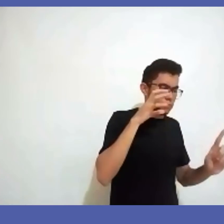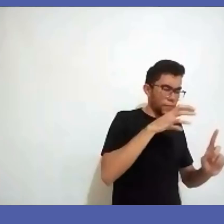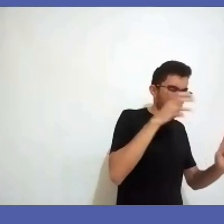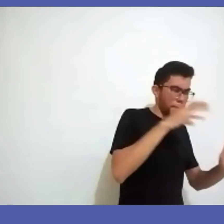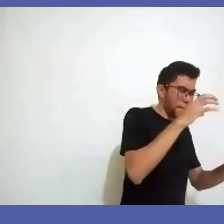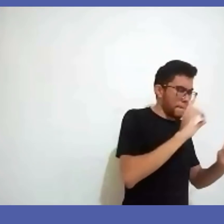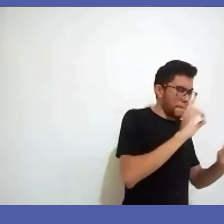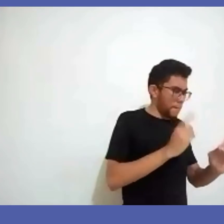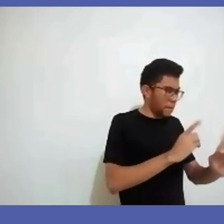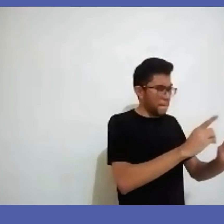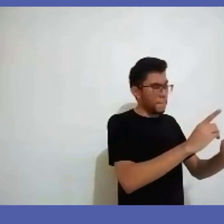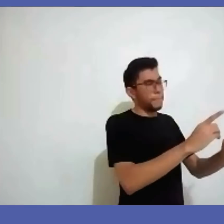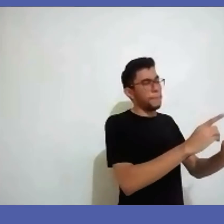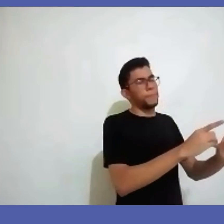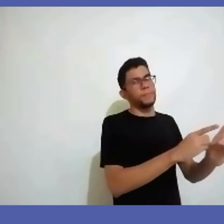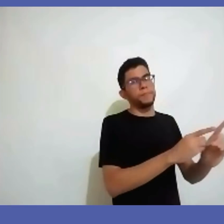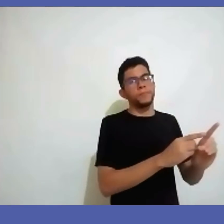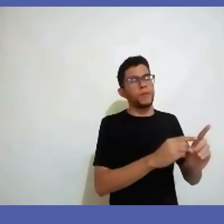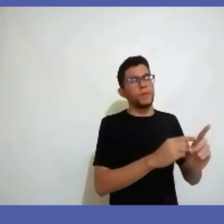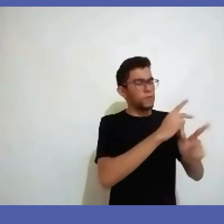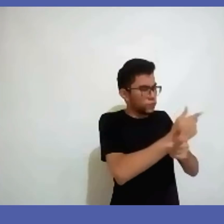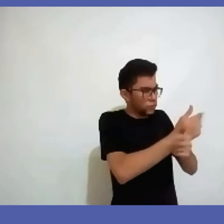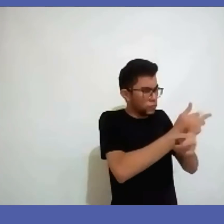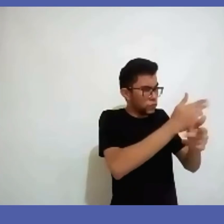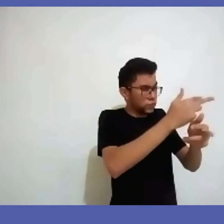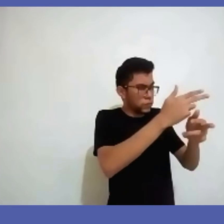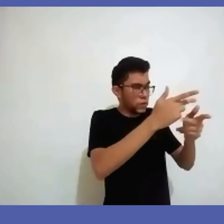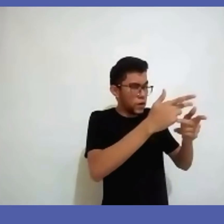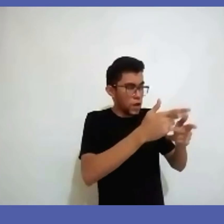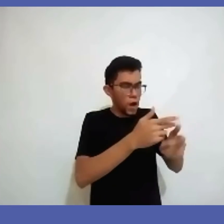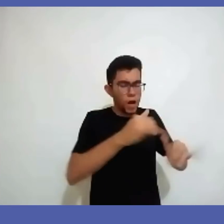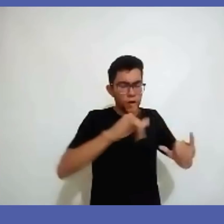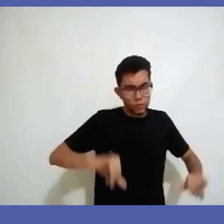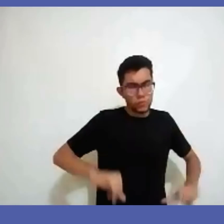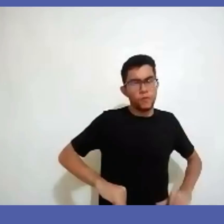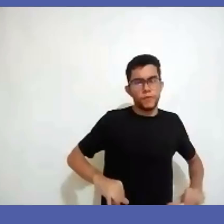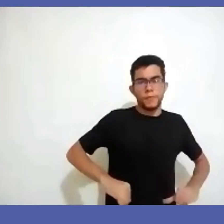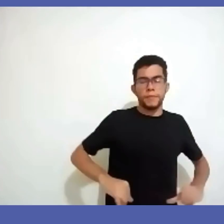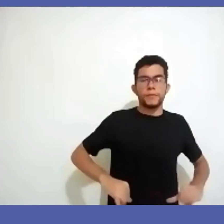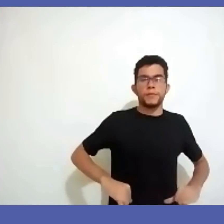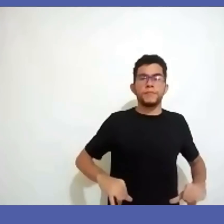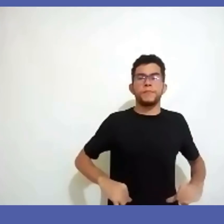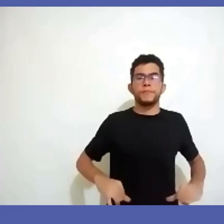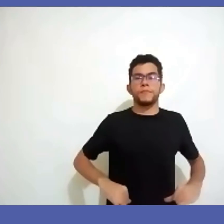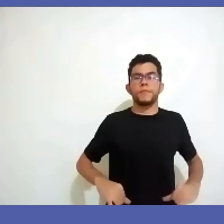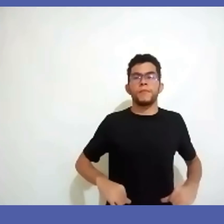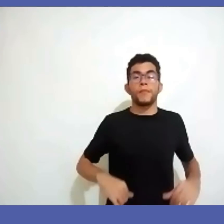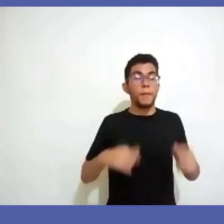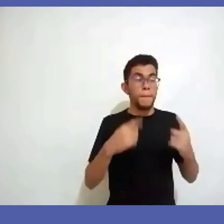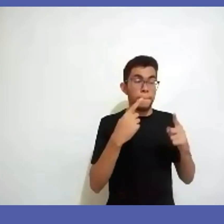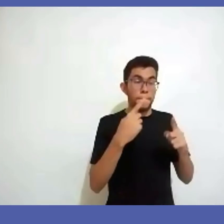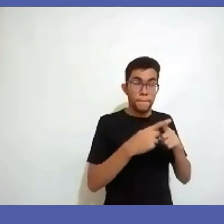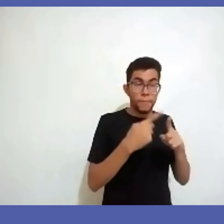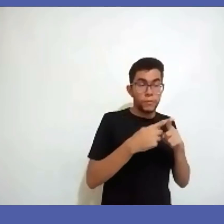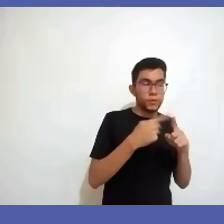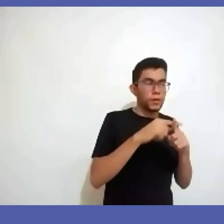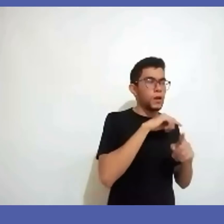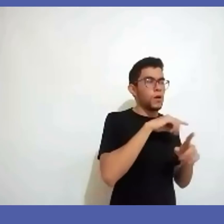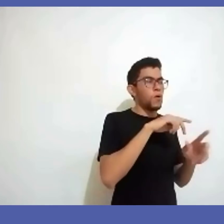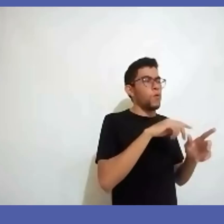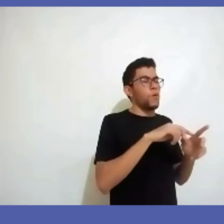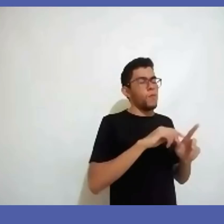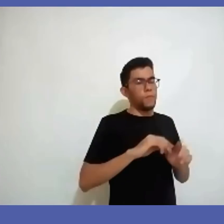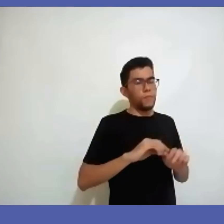perseguição étnica, porque eles procuravam ainda guardar aqueles mandamentos de Deus. Então eles